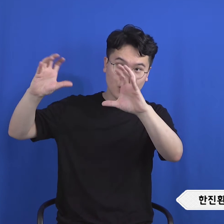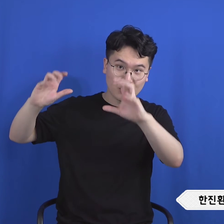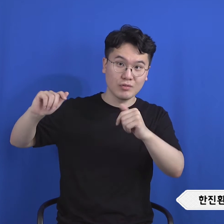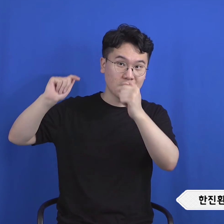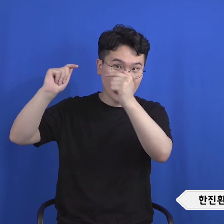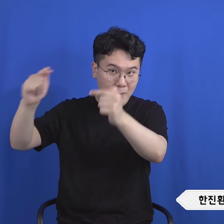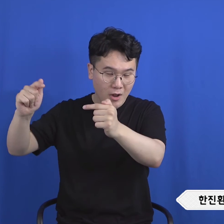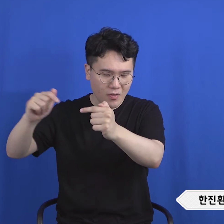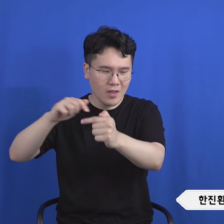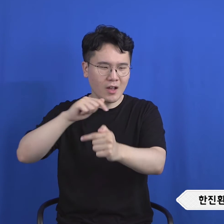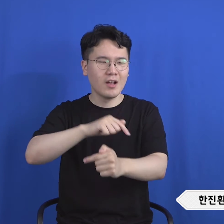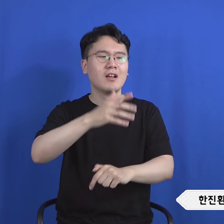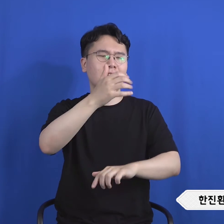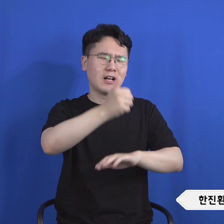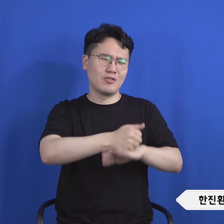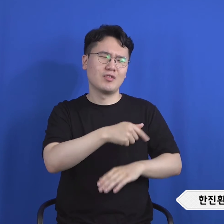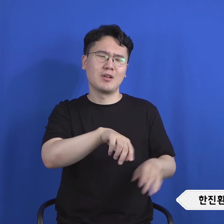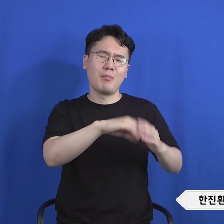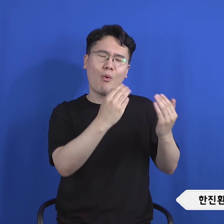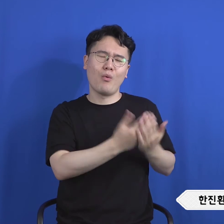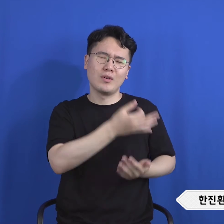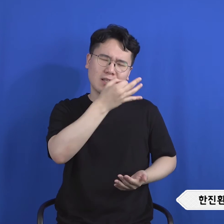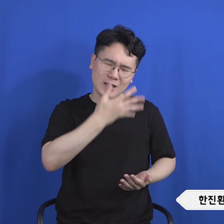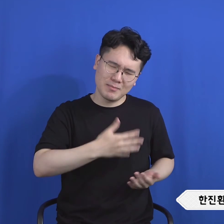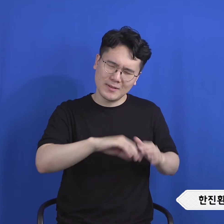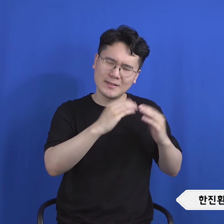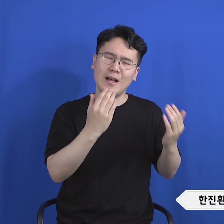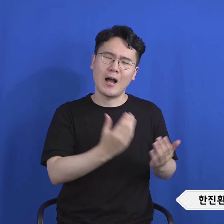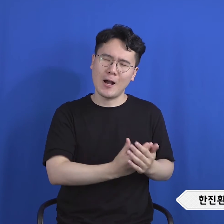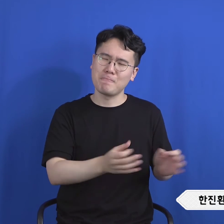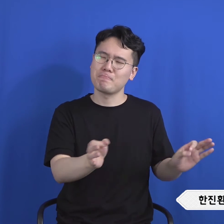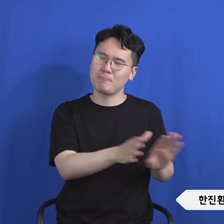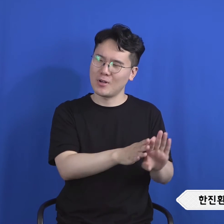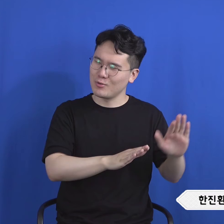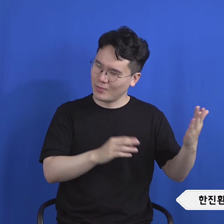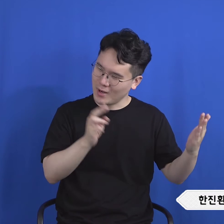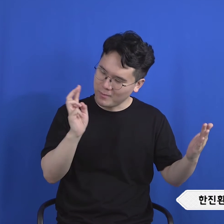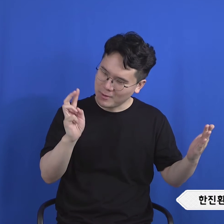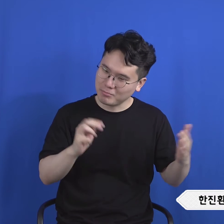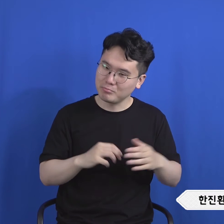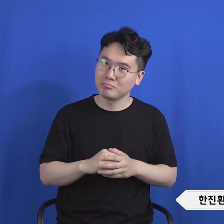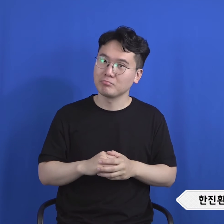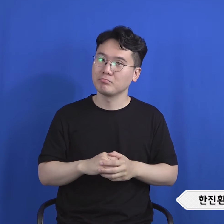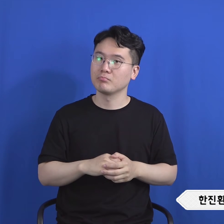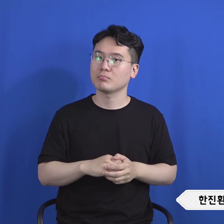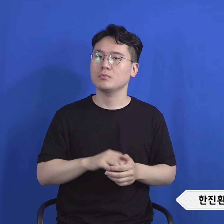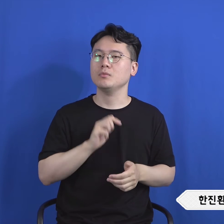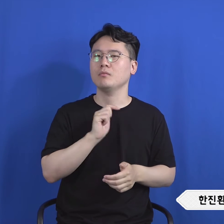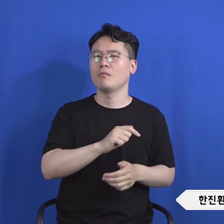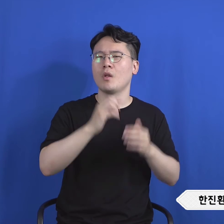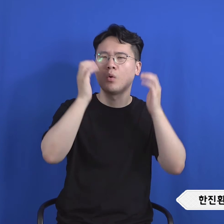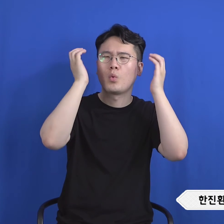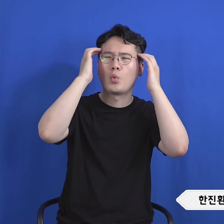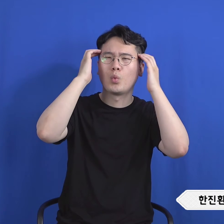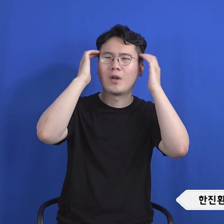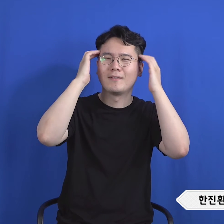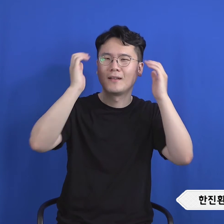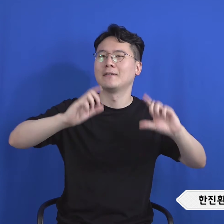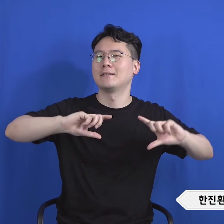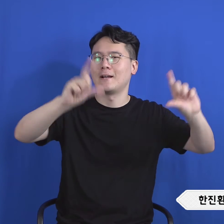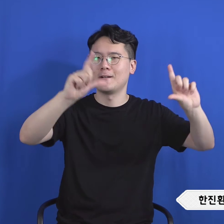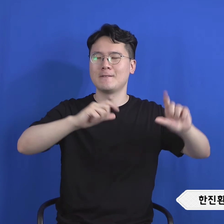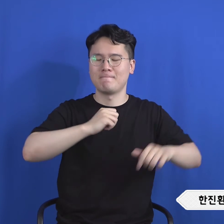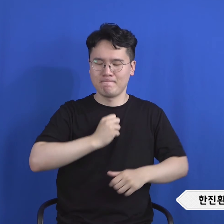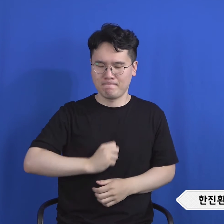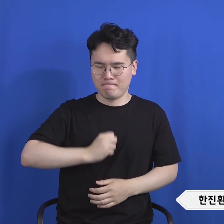추억이 되겠지요. 제가 한번 버텨보겠습니다. 그래서 그 고난의 날들을 꿋꿋이 감당을